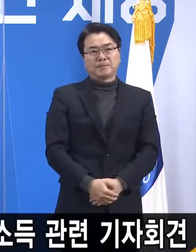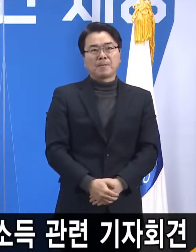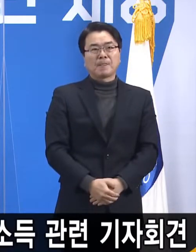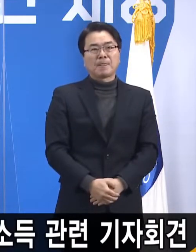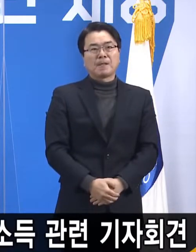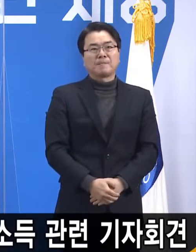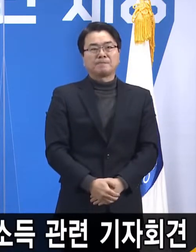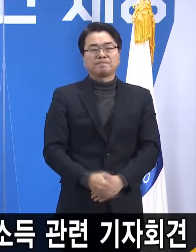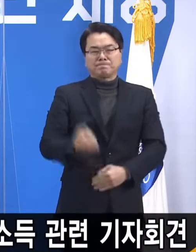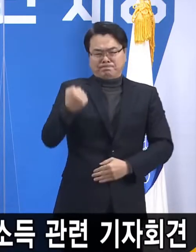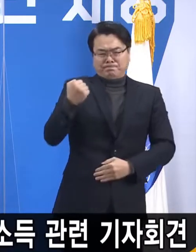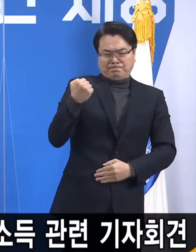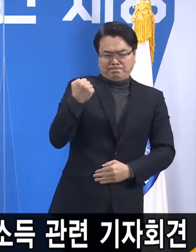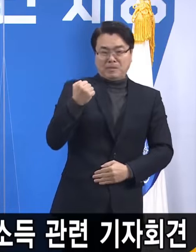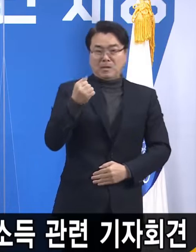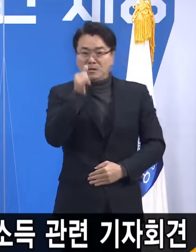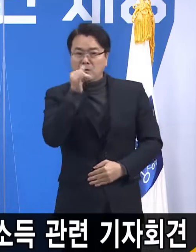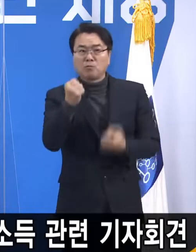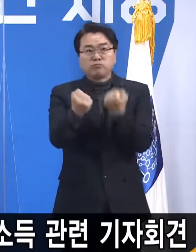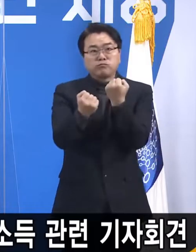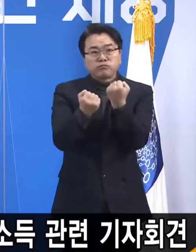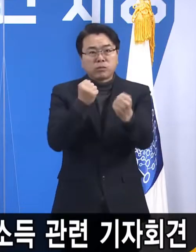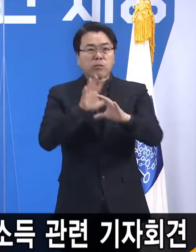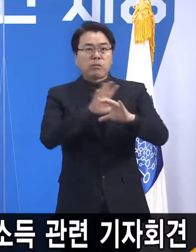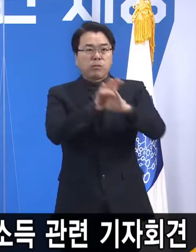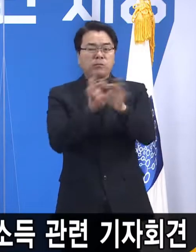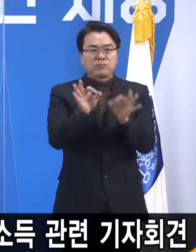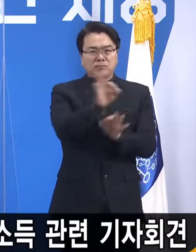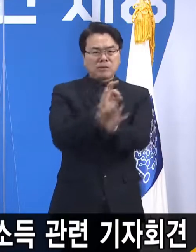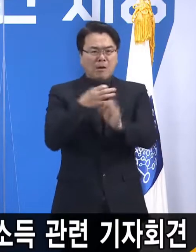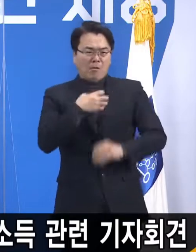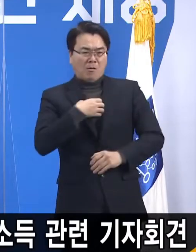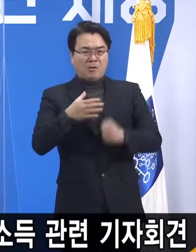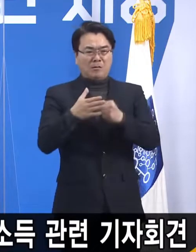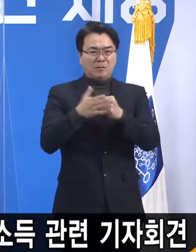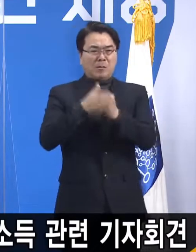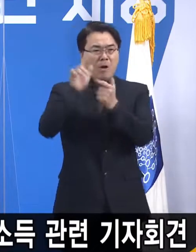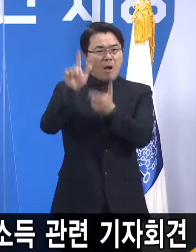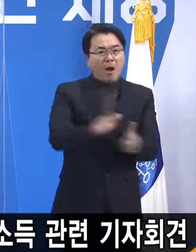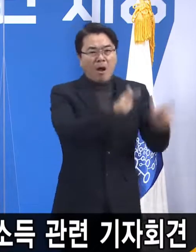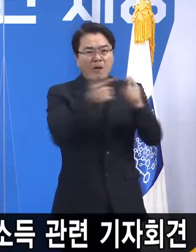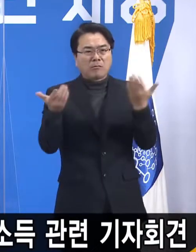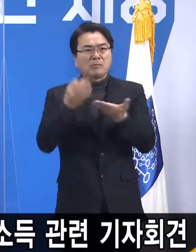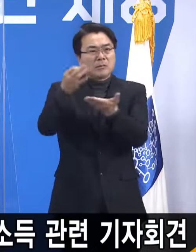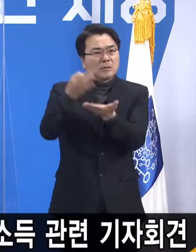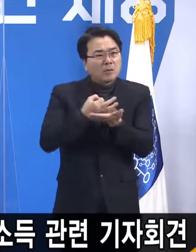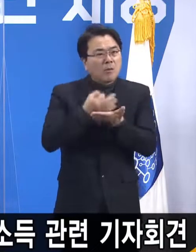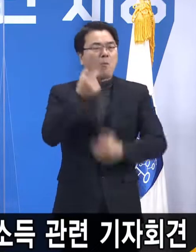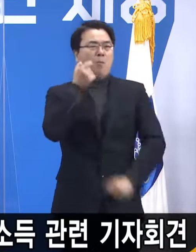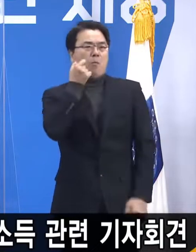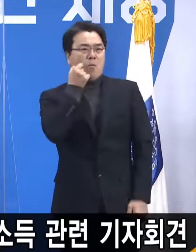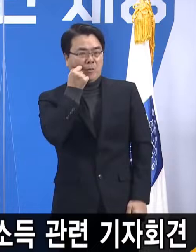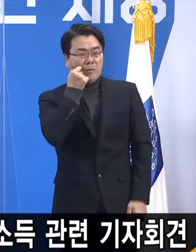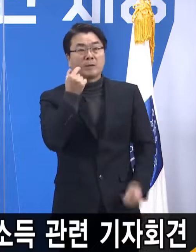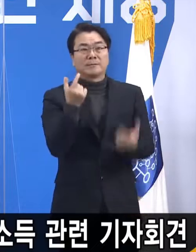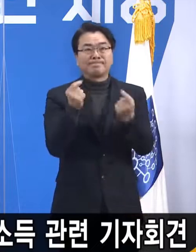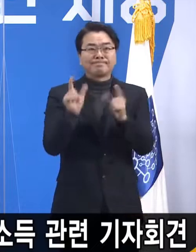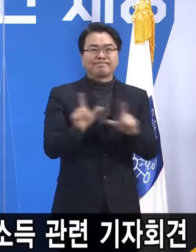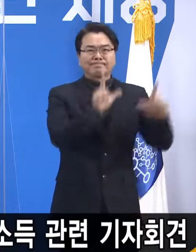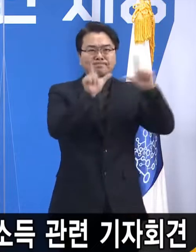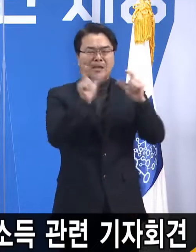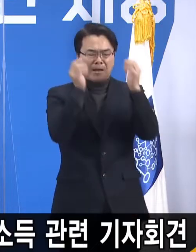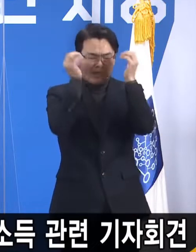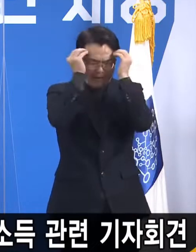일할 의지와 능력이 있는데도 코로나19 경제 위기로 일용직 일자리마저 구하지 못해서